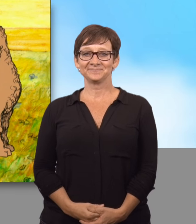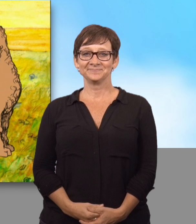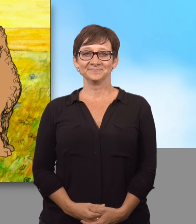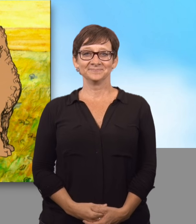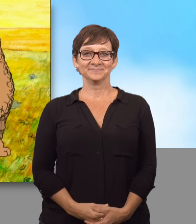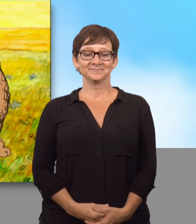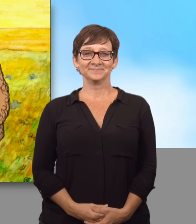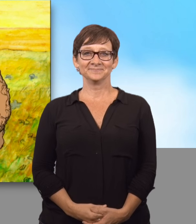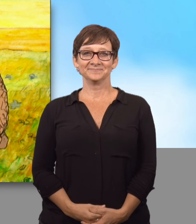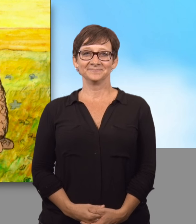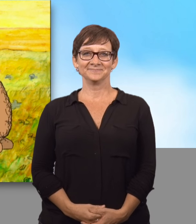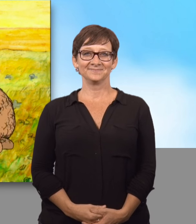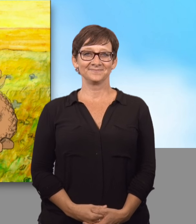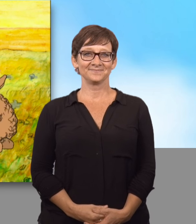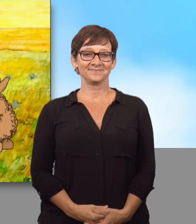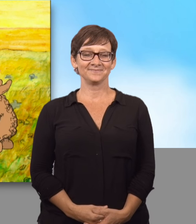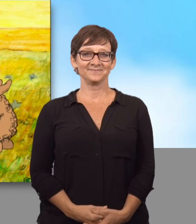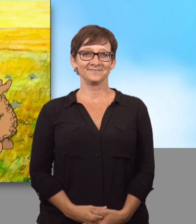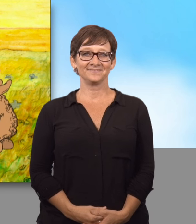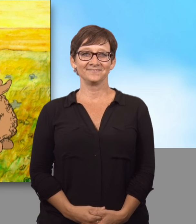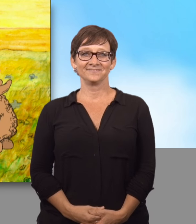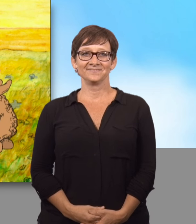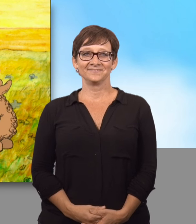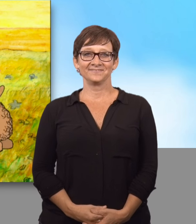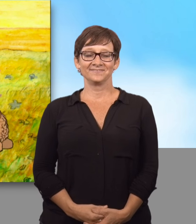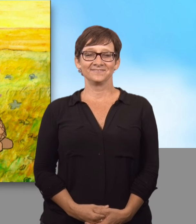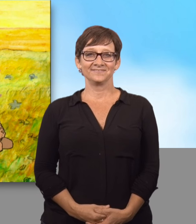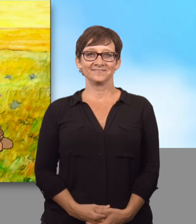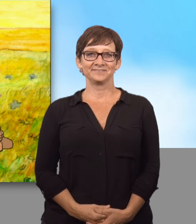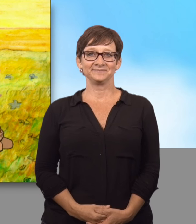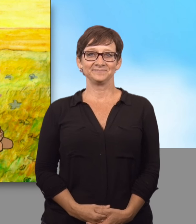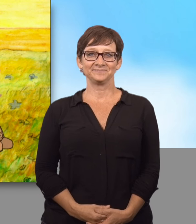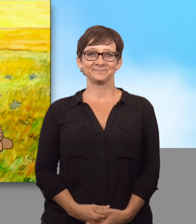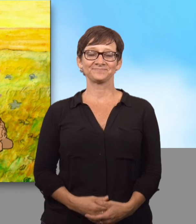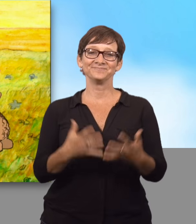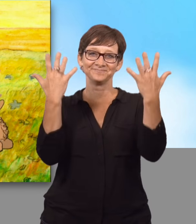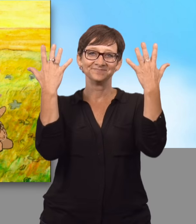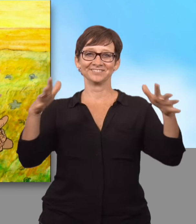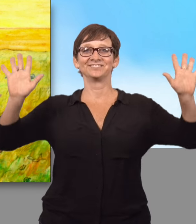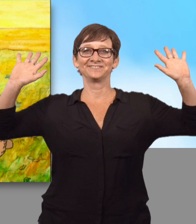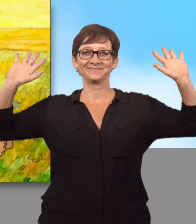Y este es el fin.